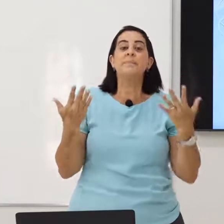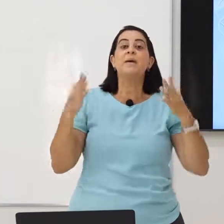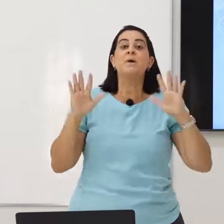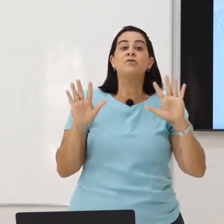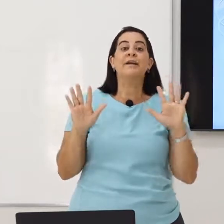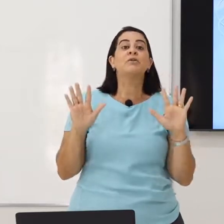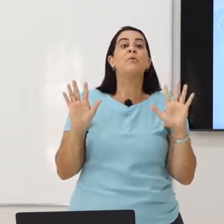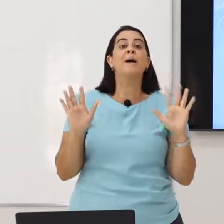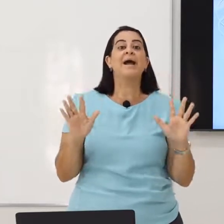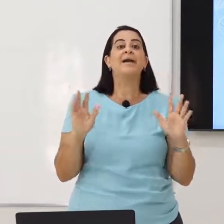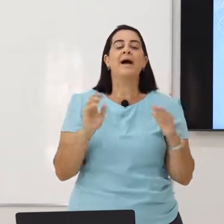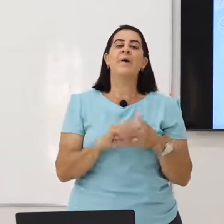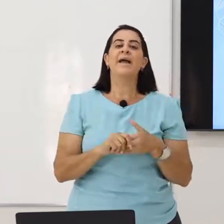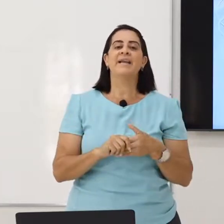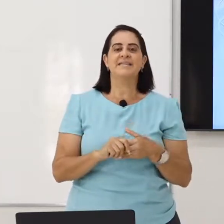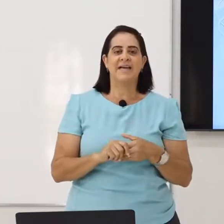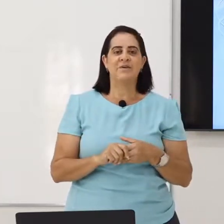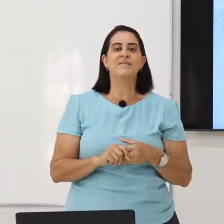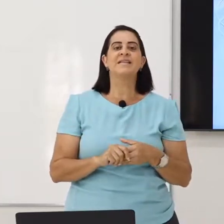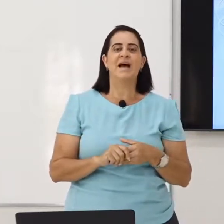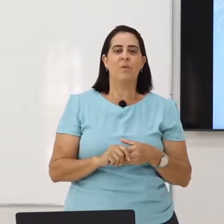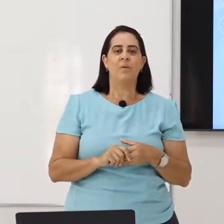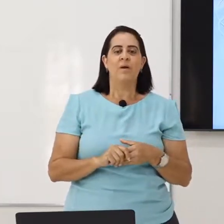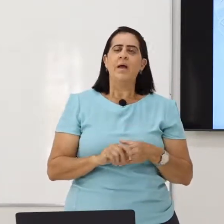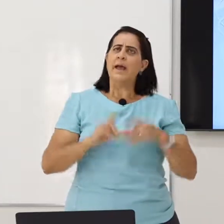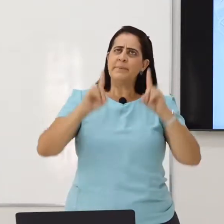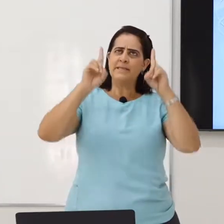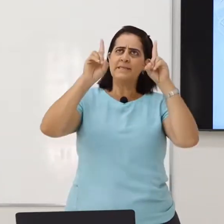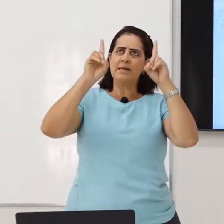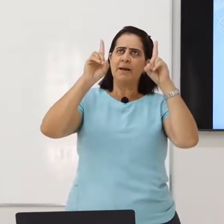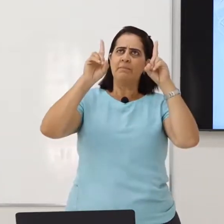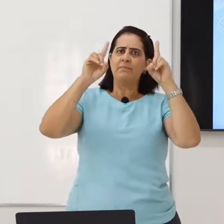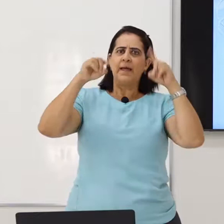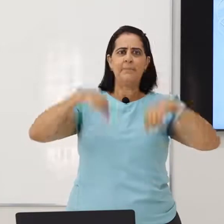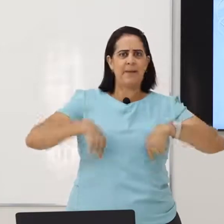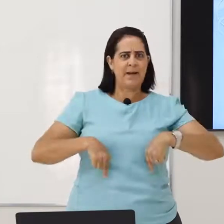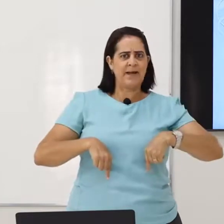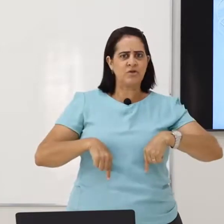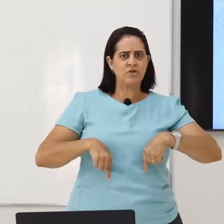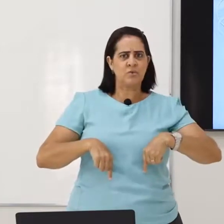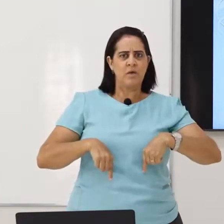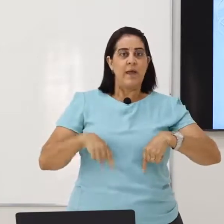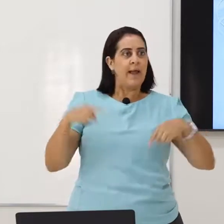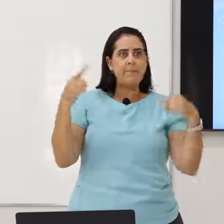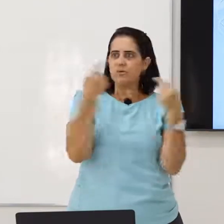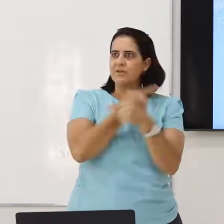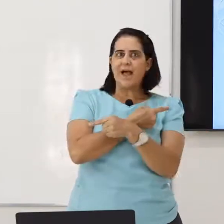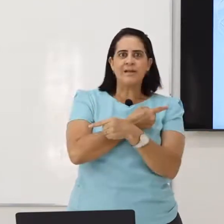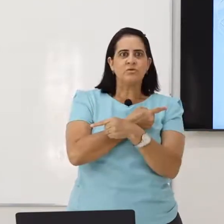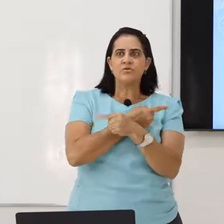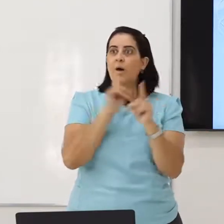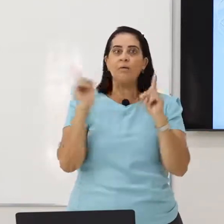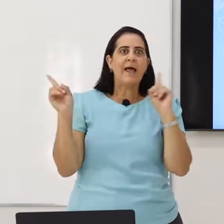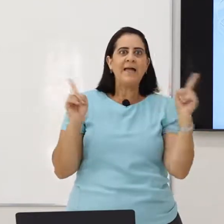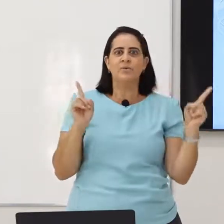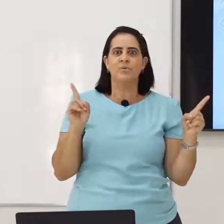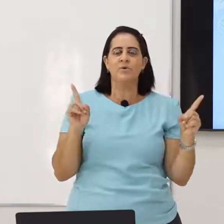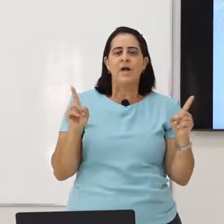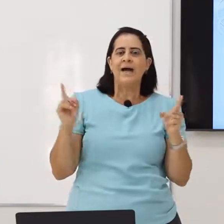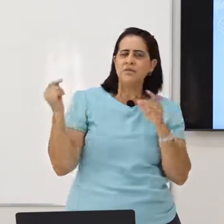mão vai tomar ao realizar o sinal. É para cima? É para baixo? É para os lados? Qual lado? As duas